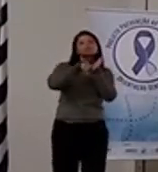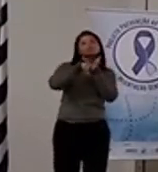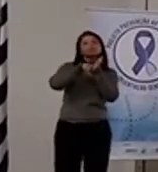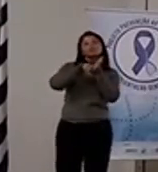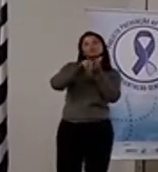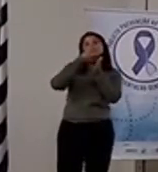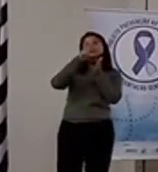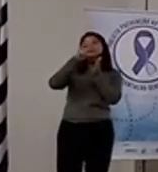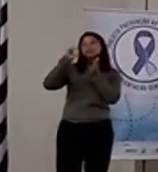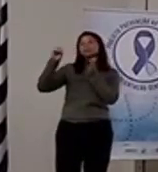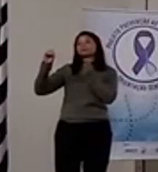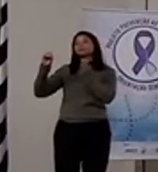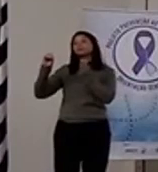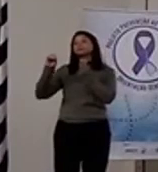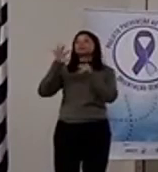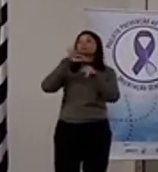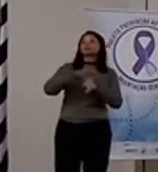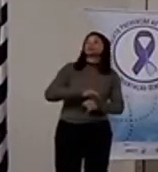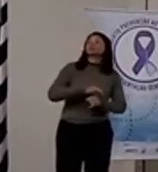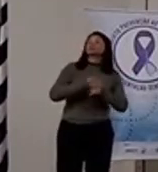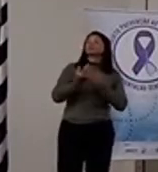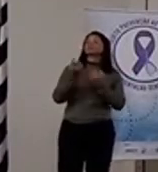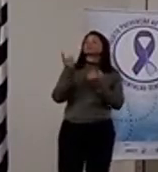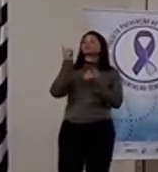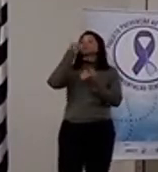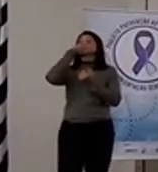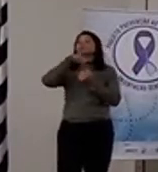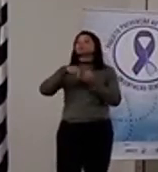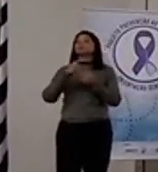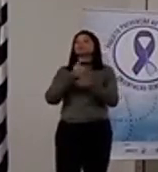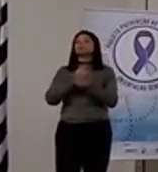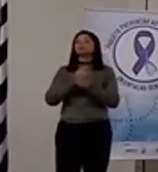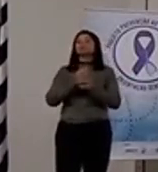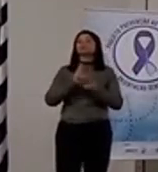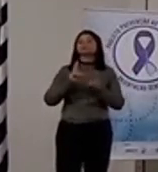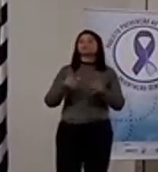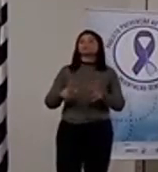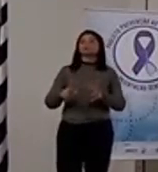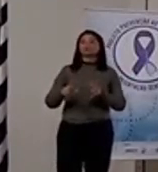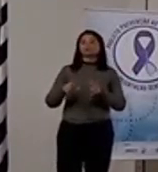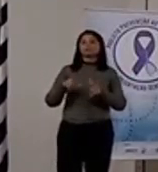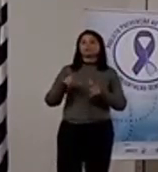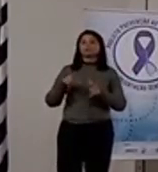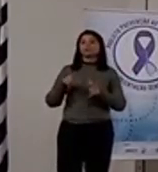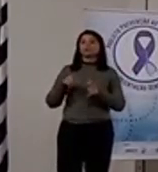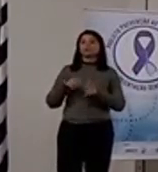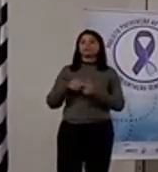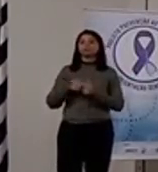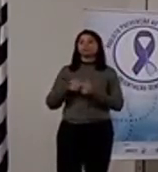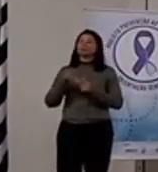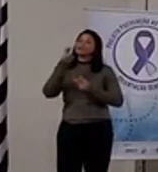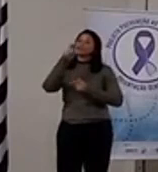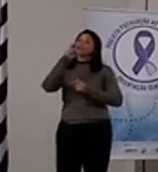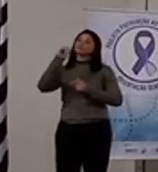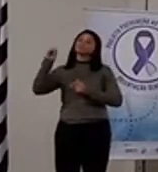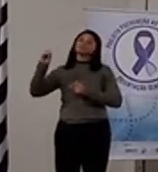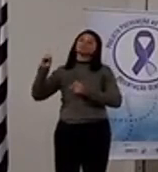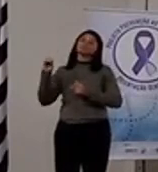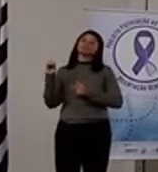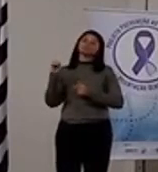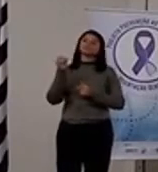500 doenças raras em você e no seu companheiro. Mesmo assim, são quantas? 500. Quantas nós